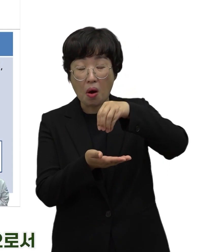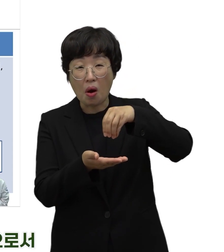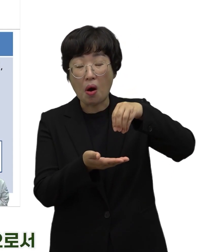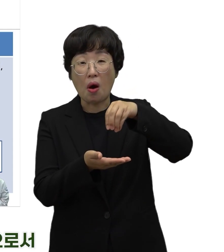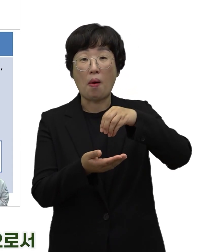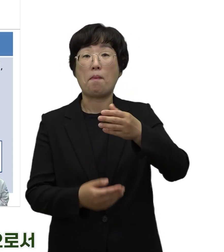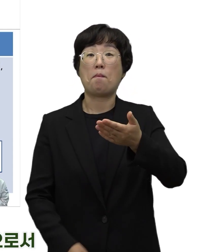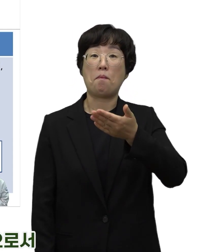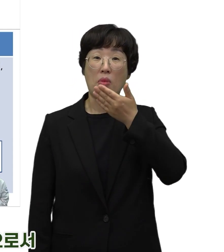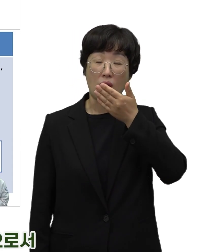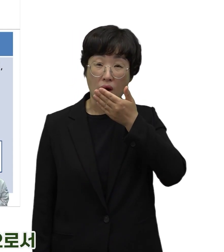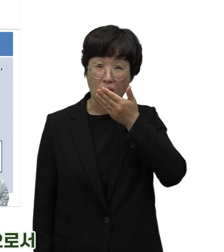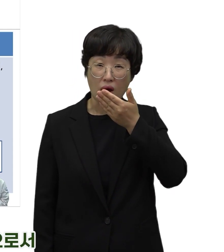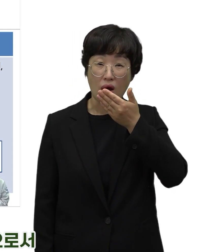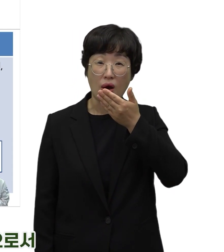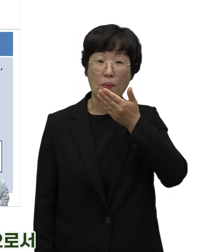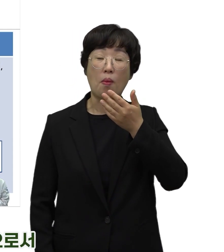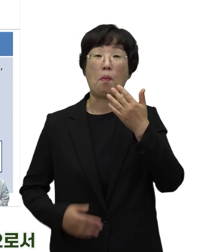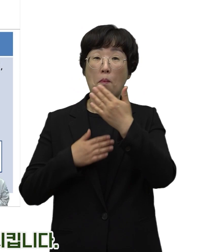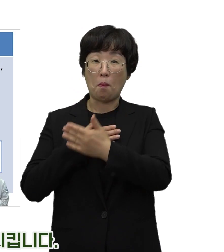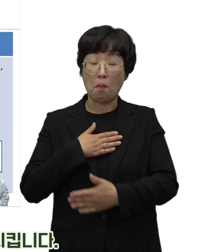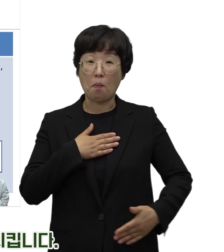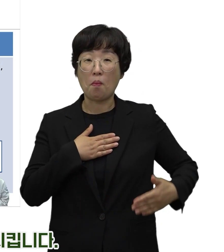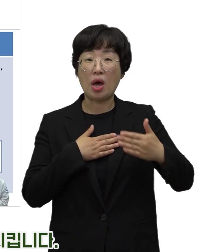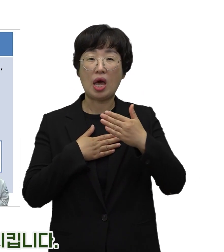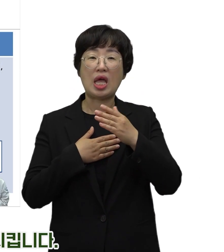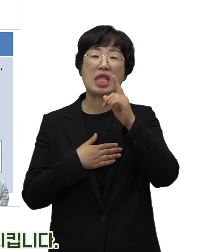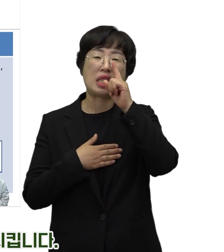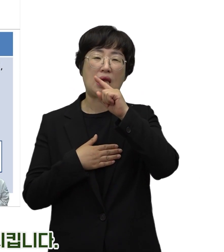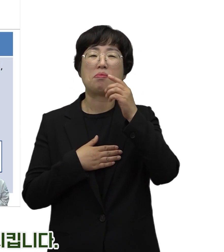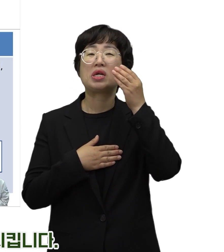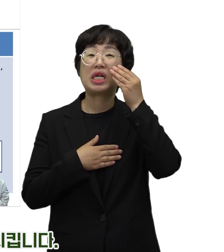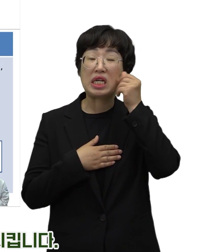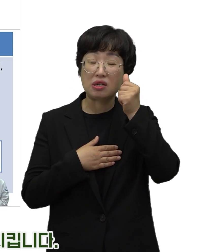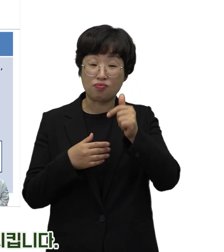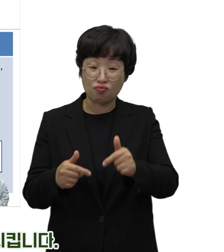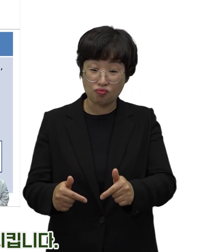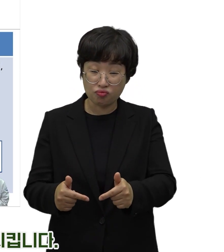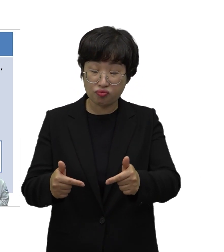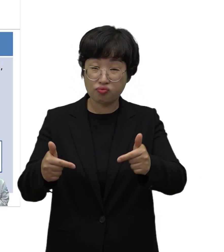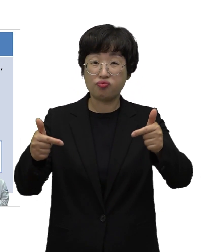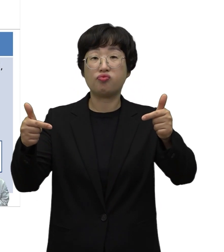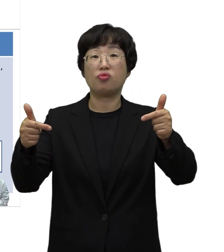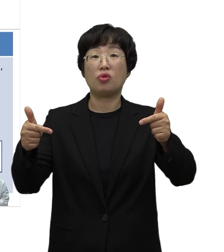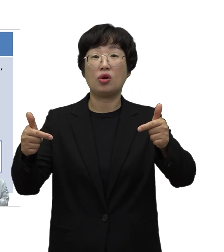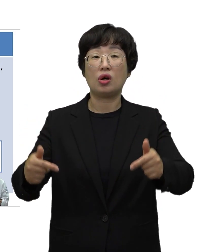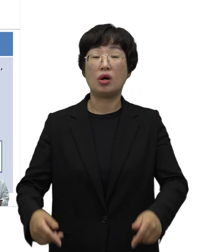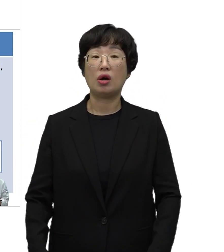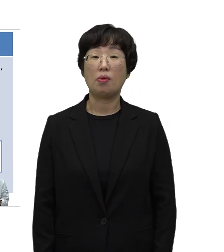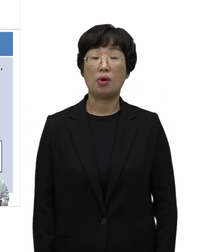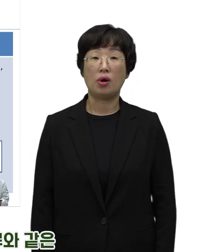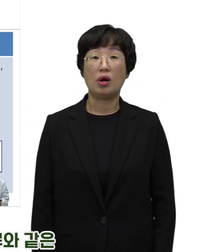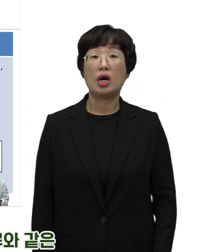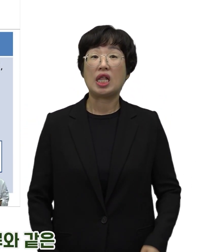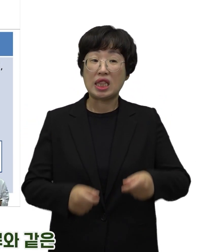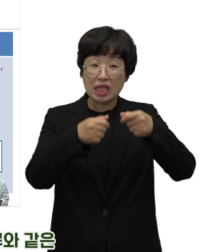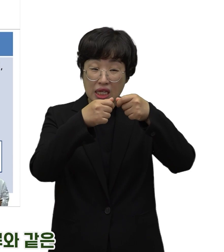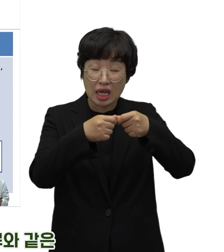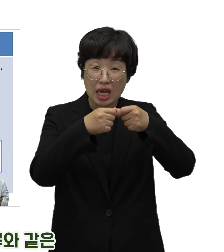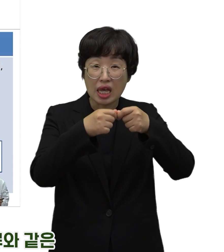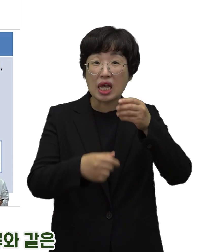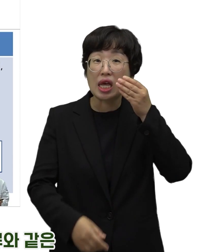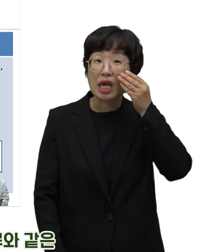지방은 포화지방산으로서 저밀도 콜레스테롤을 상승시킵니다. 그래서 왼쪽에